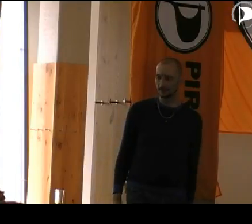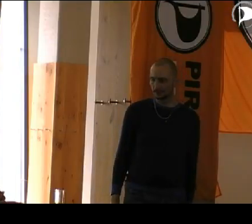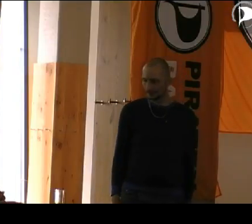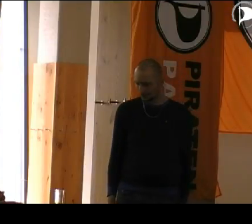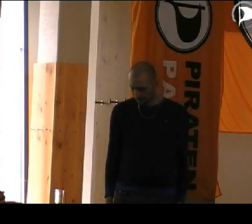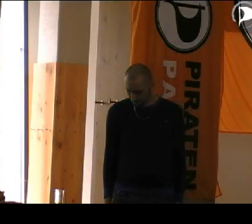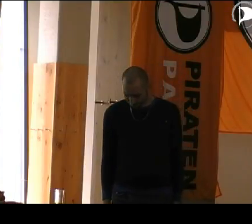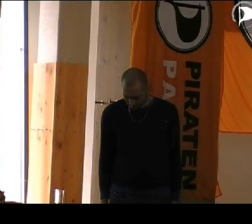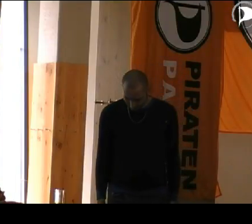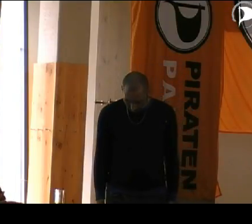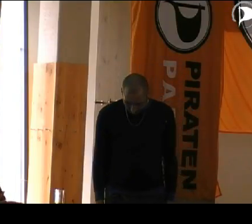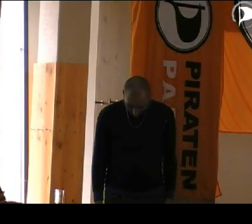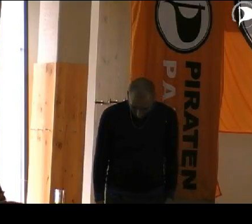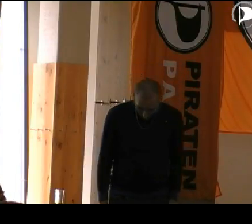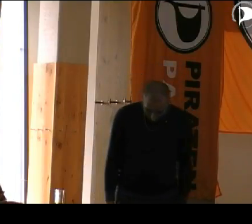zu schaffen